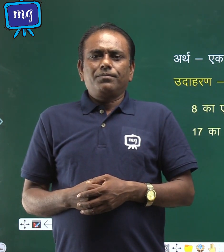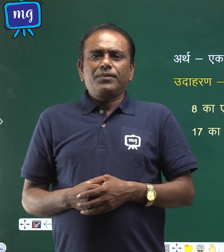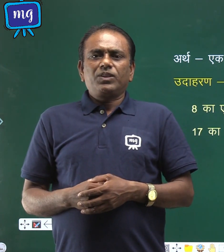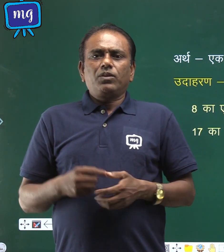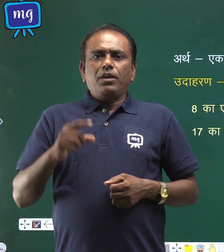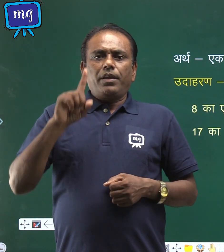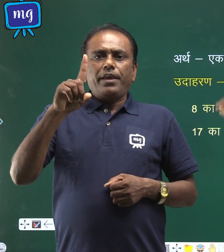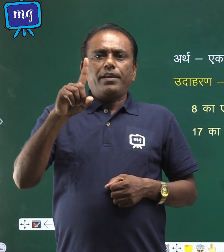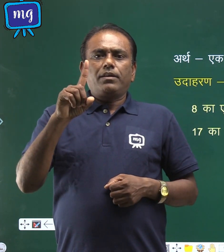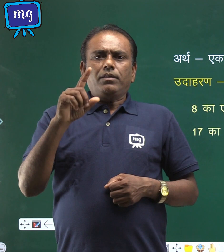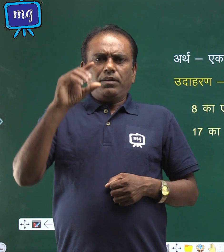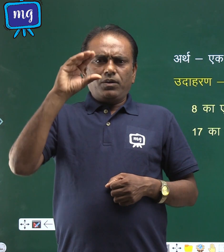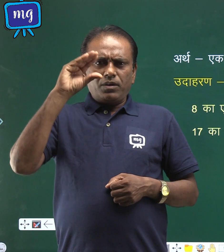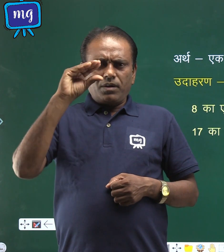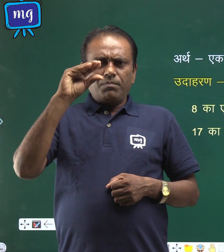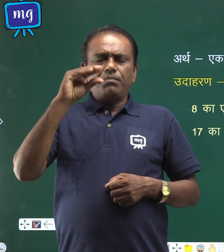एक न्यून